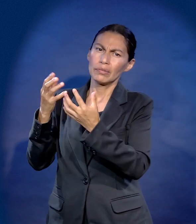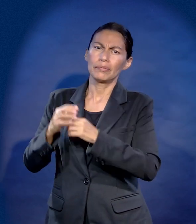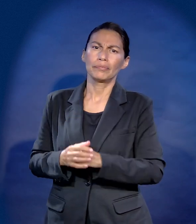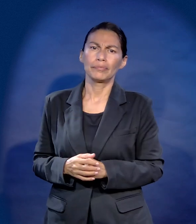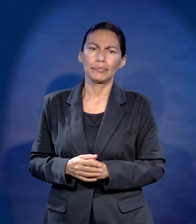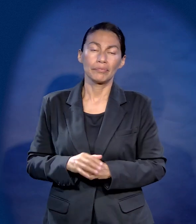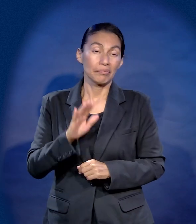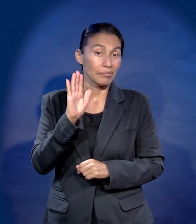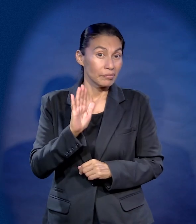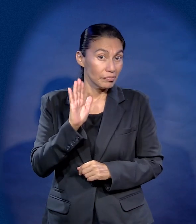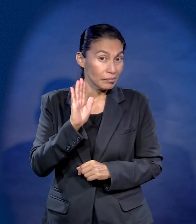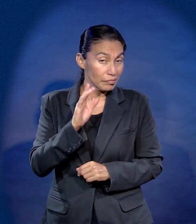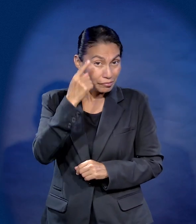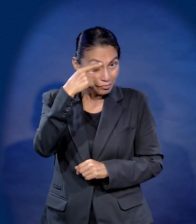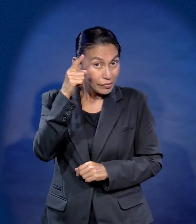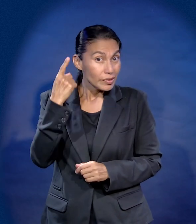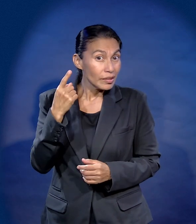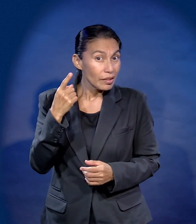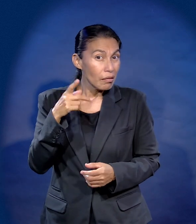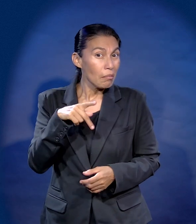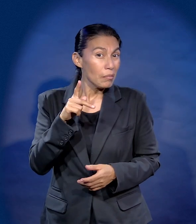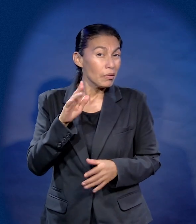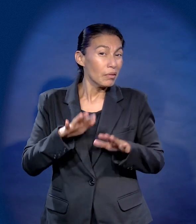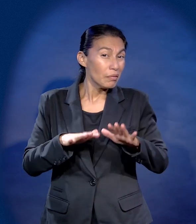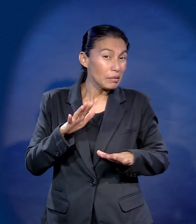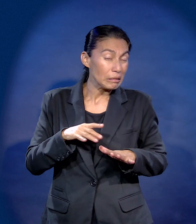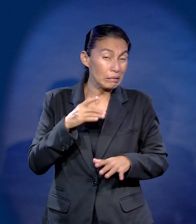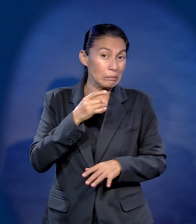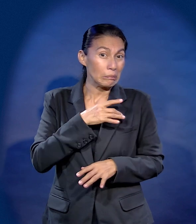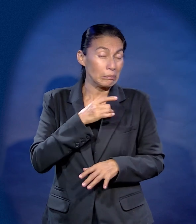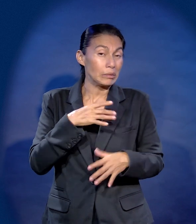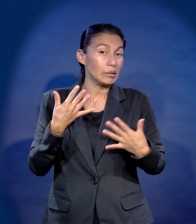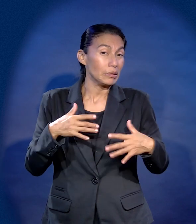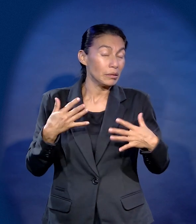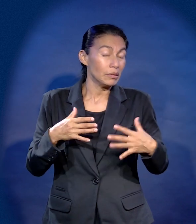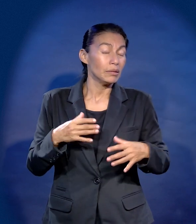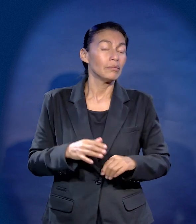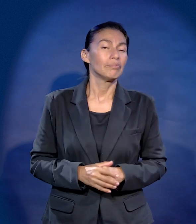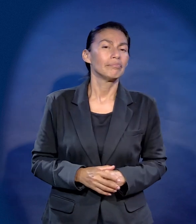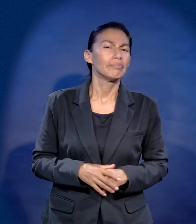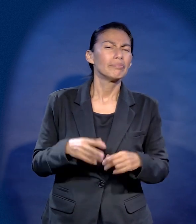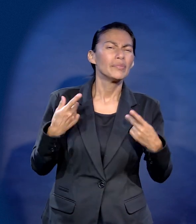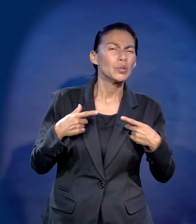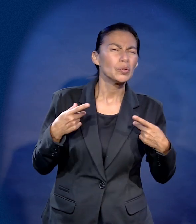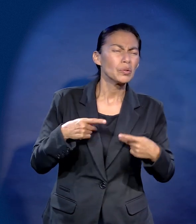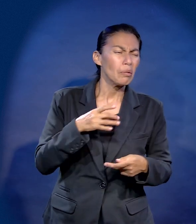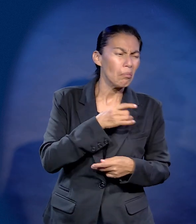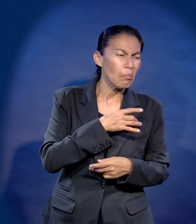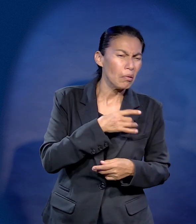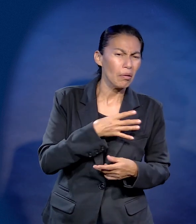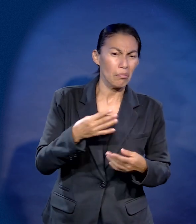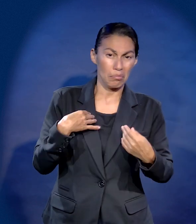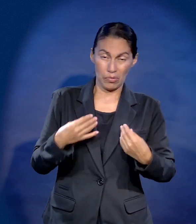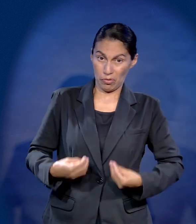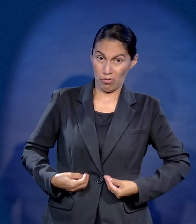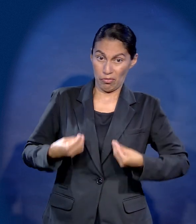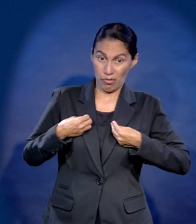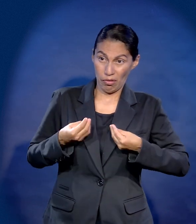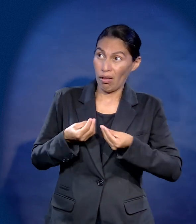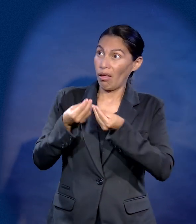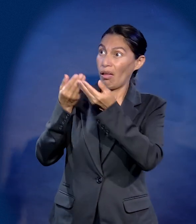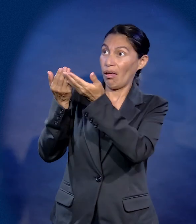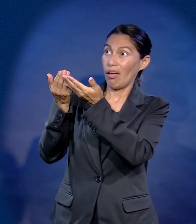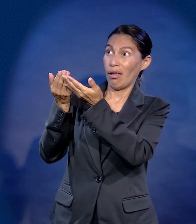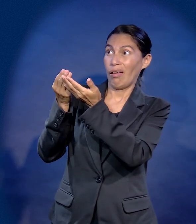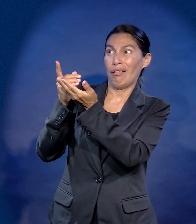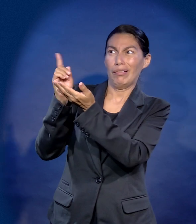vida. Por supuesto, esto parece sencillo, pero da miedo. Esa es la verdad. A los seres humanos